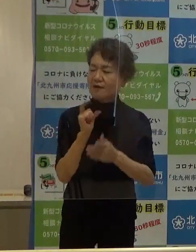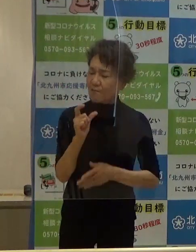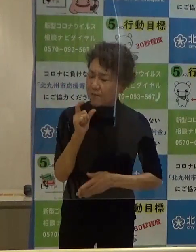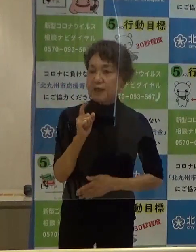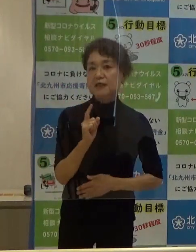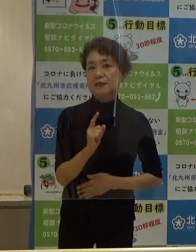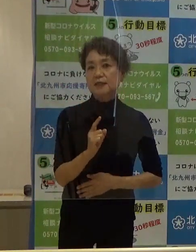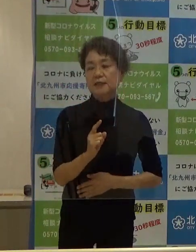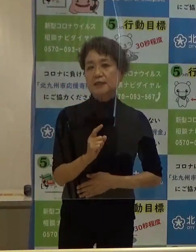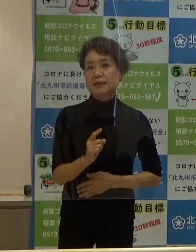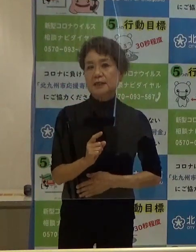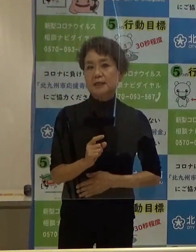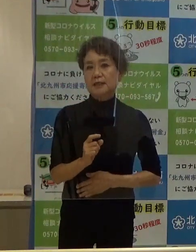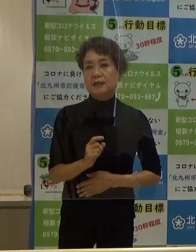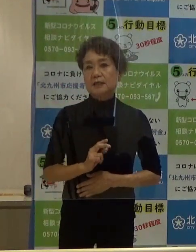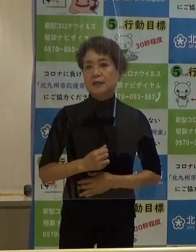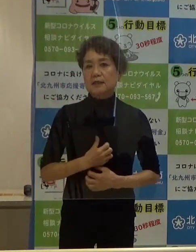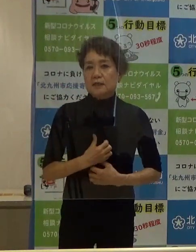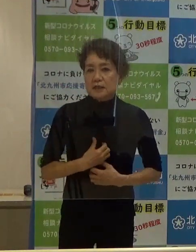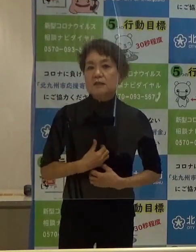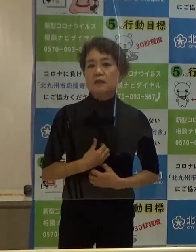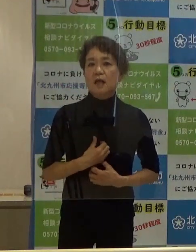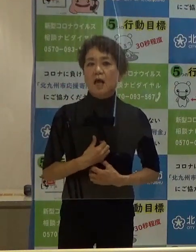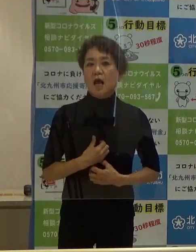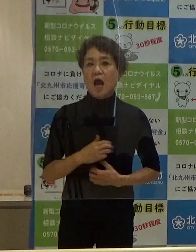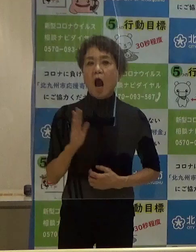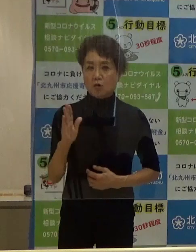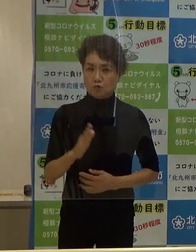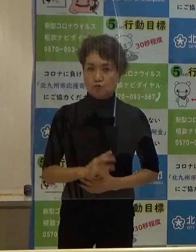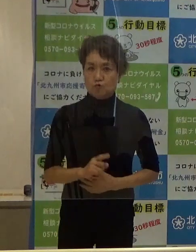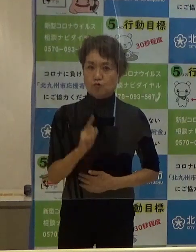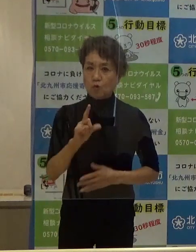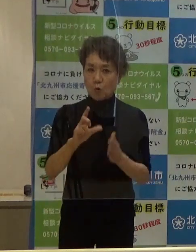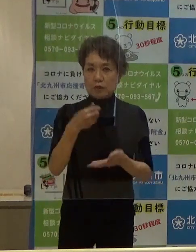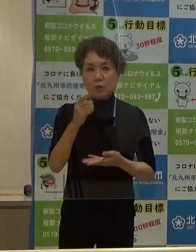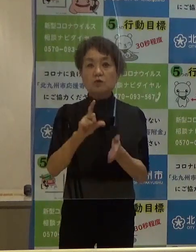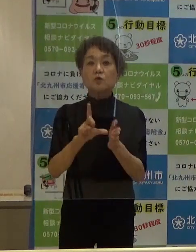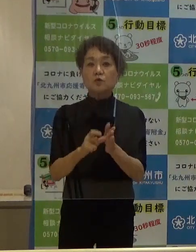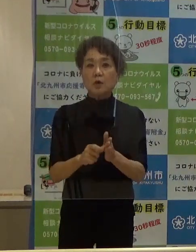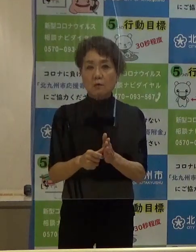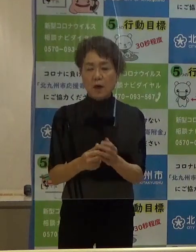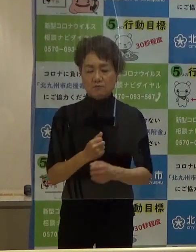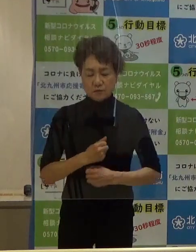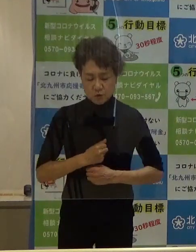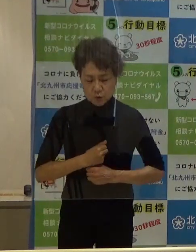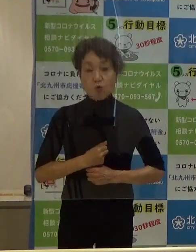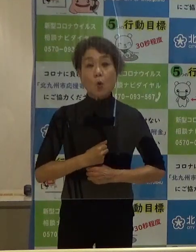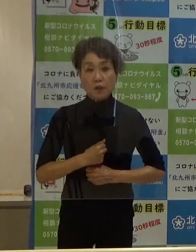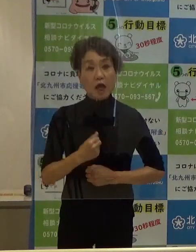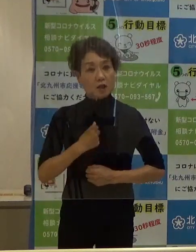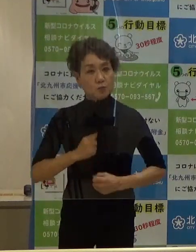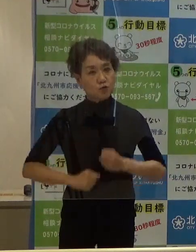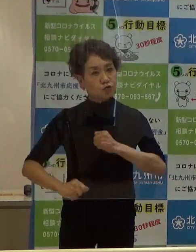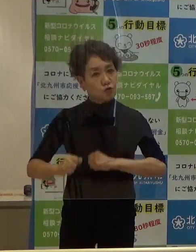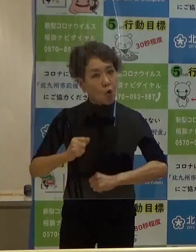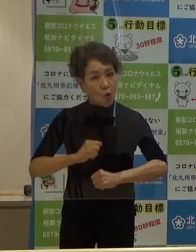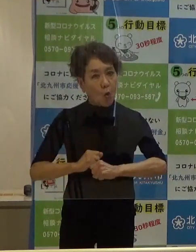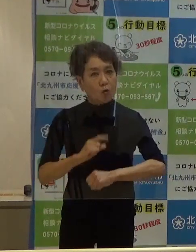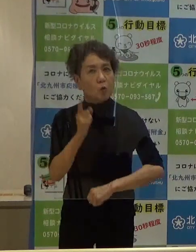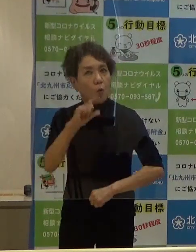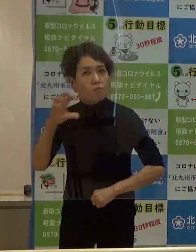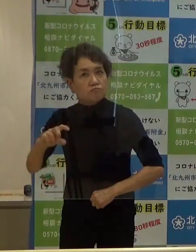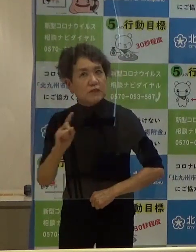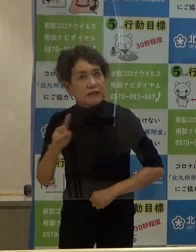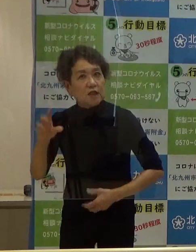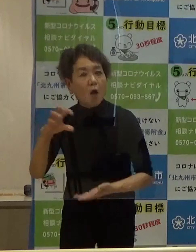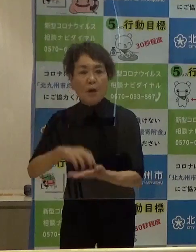高まると言われておりますので、そういうときなど十分注意をしてですね、自分の行動の記録を取っておいて